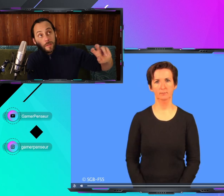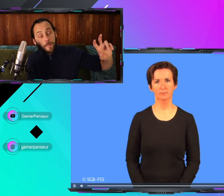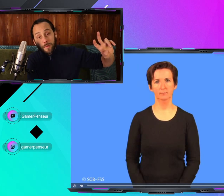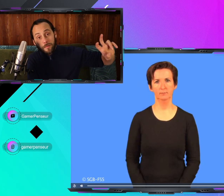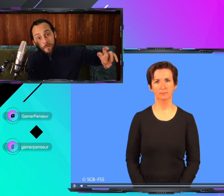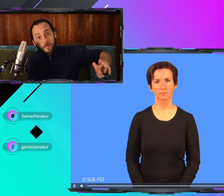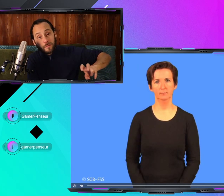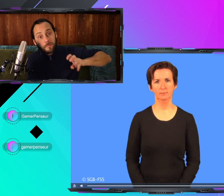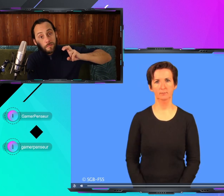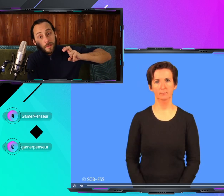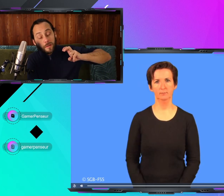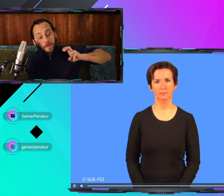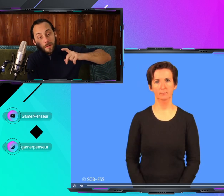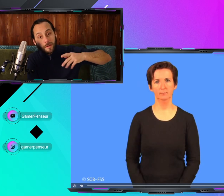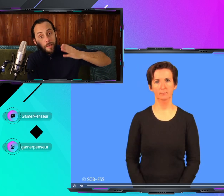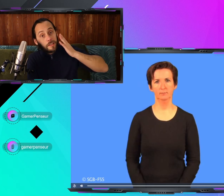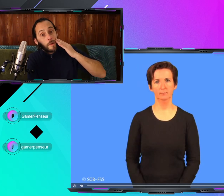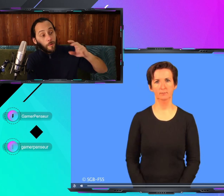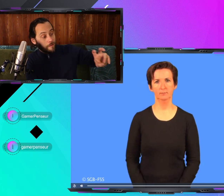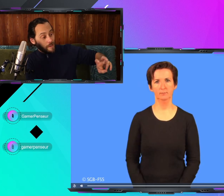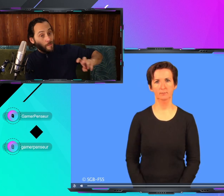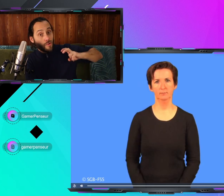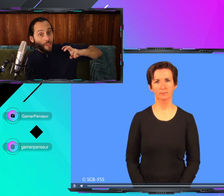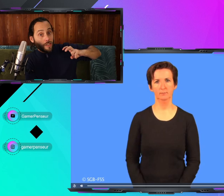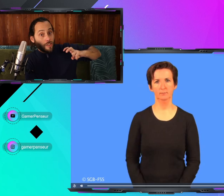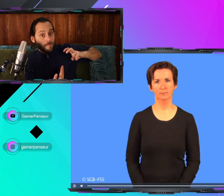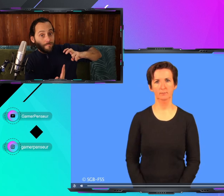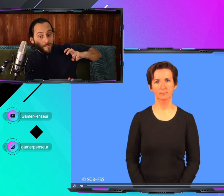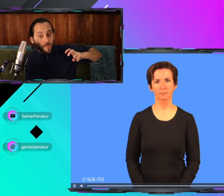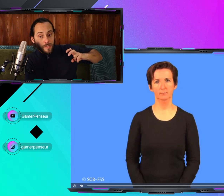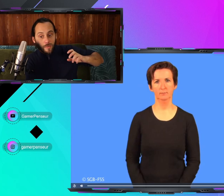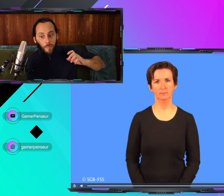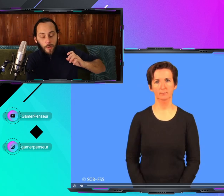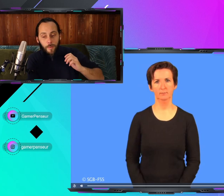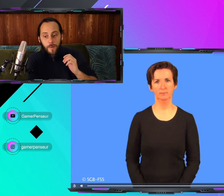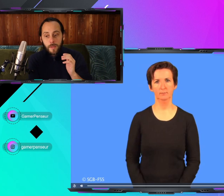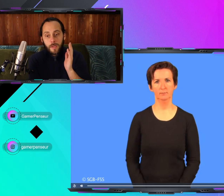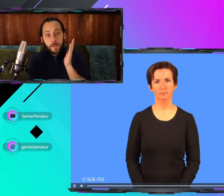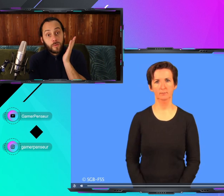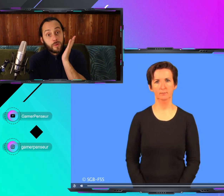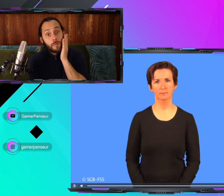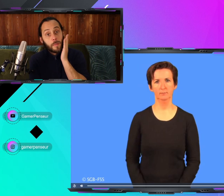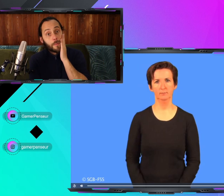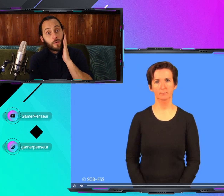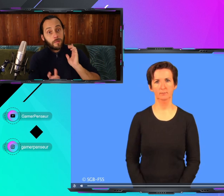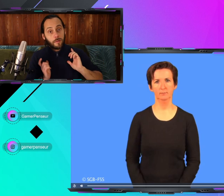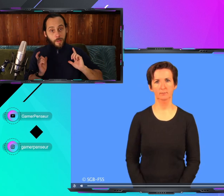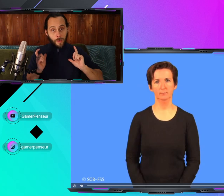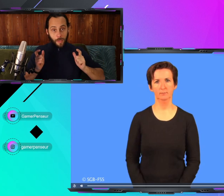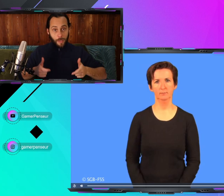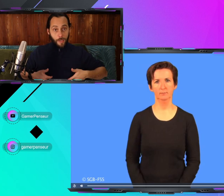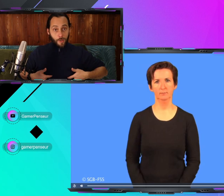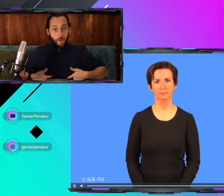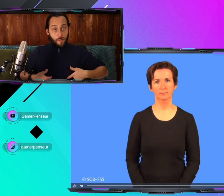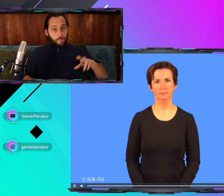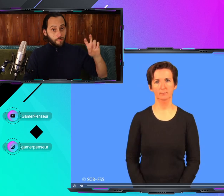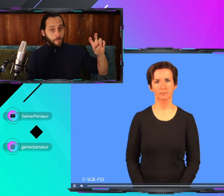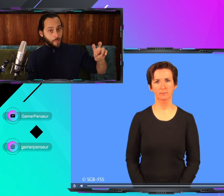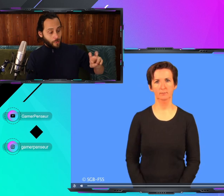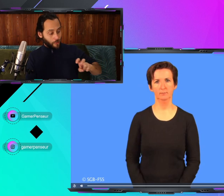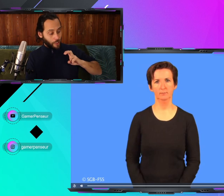oui, parce qu'il n'y a pas le pi vu que... Elle dit que maman vient me chercher. Bon, ça se comprend. Donc, maman,